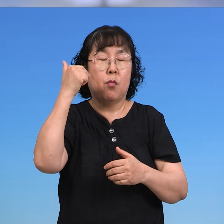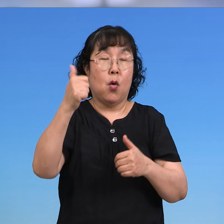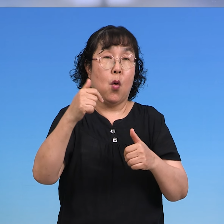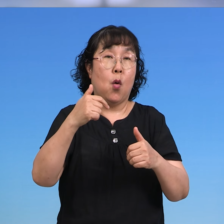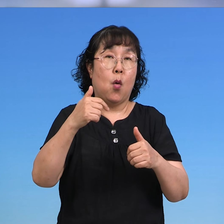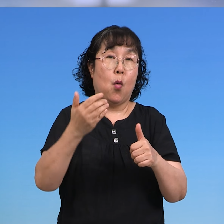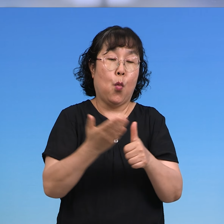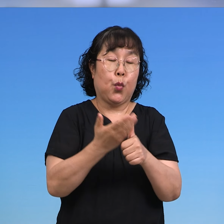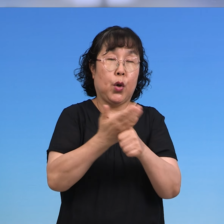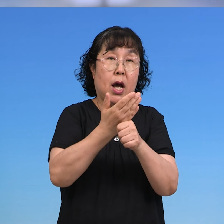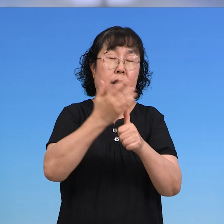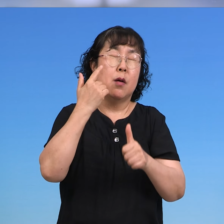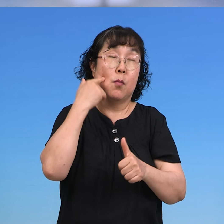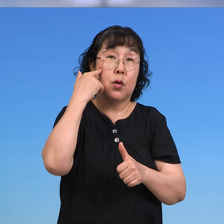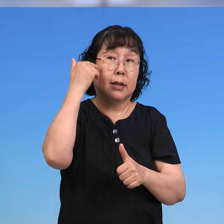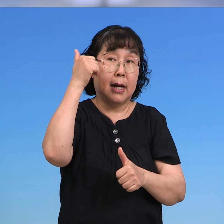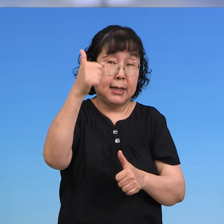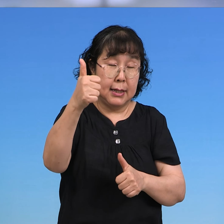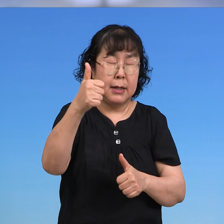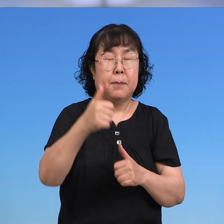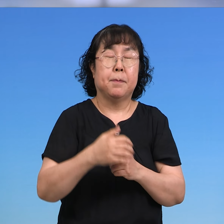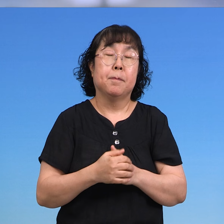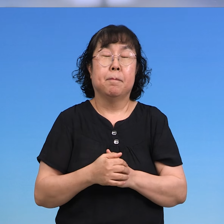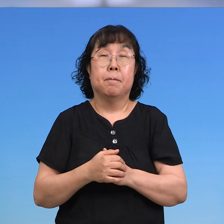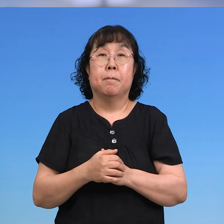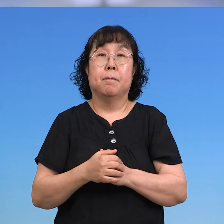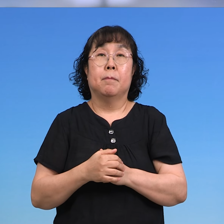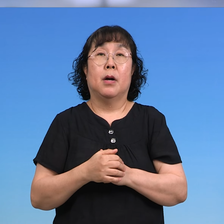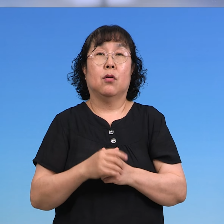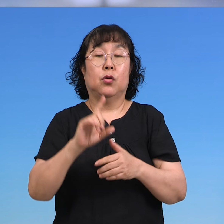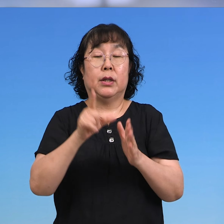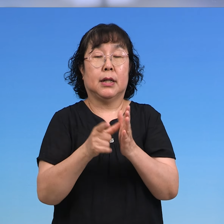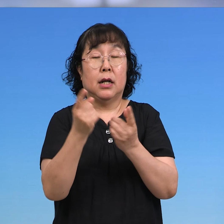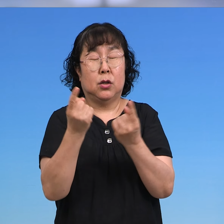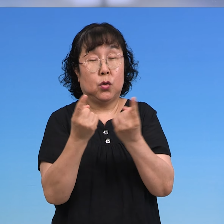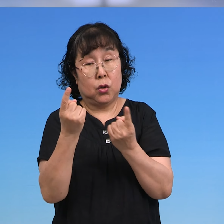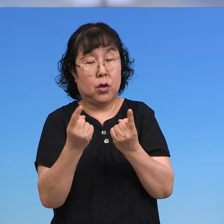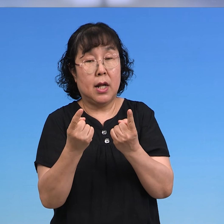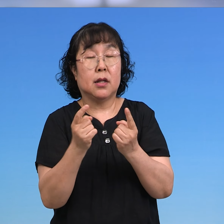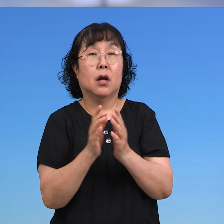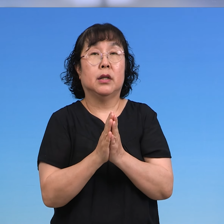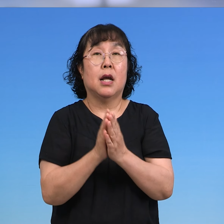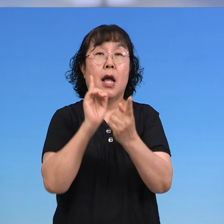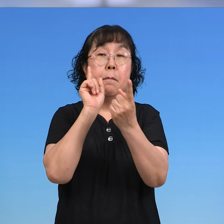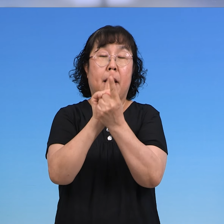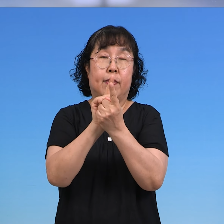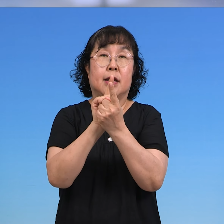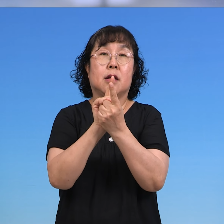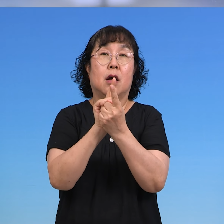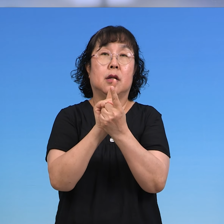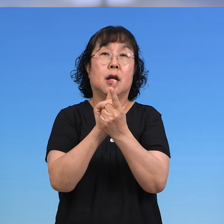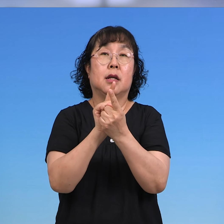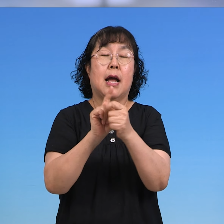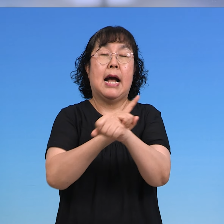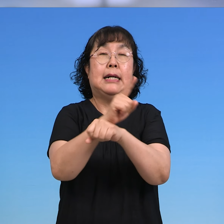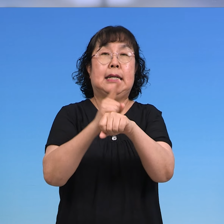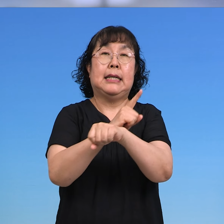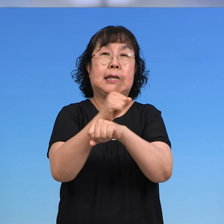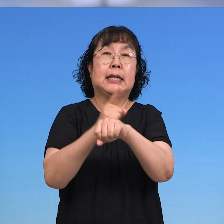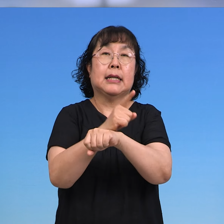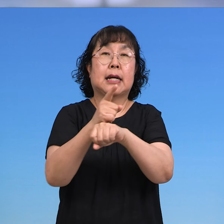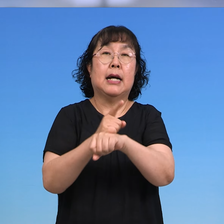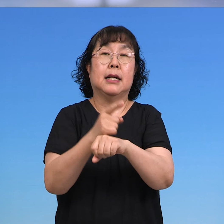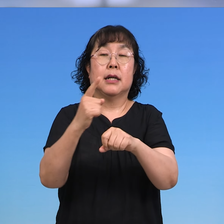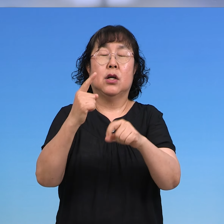목사님 만나달라고 여건이 잘 안 돼갖고 막 조절하고 했는데 그래서 어떻게 안 만납니까? 만났더니 한 시간을